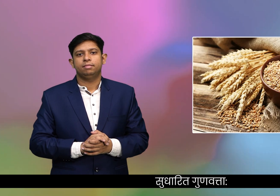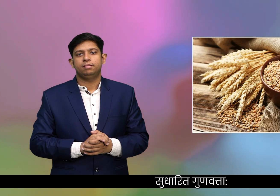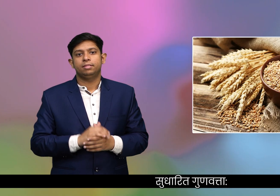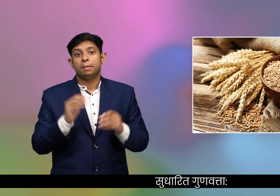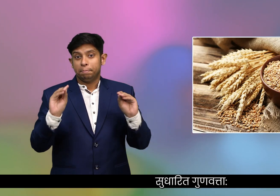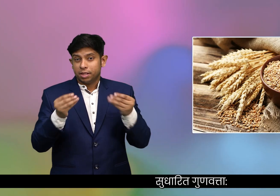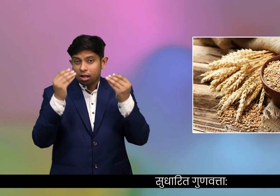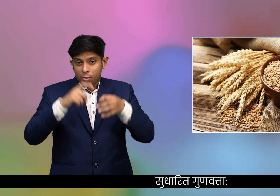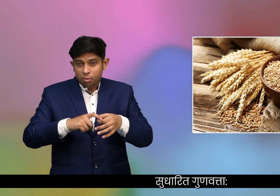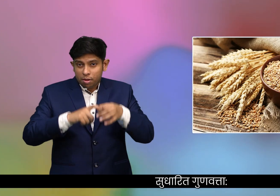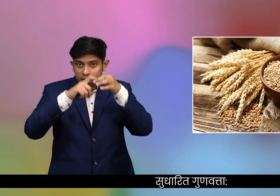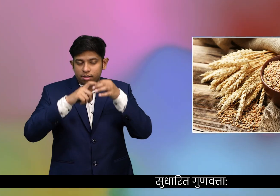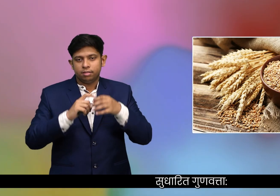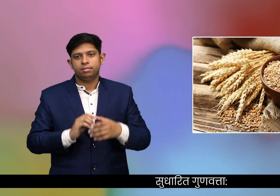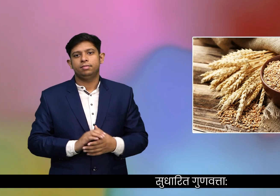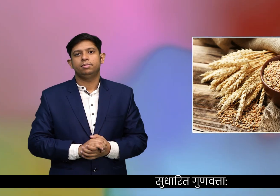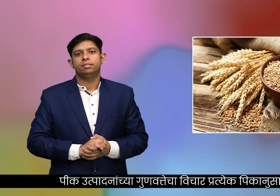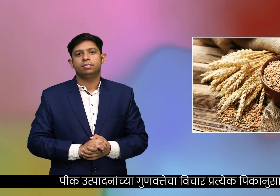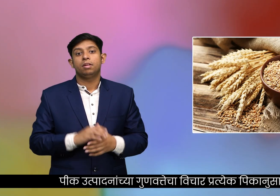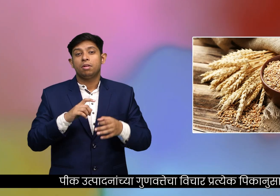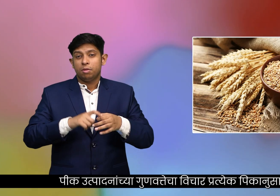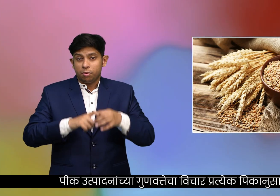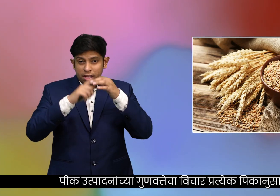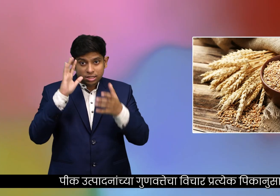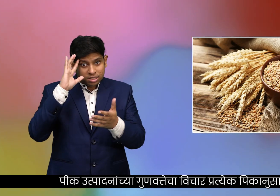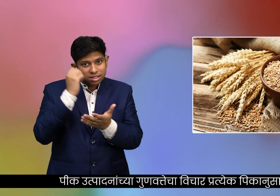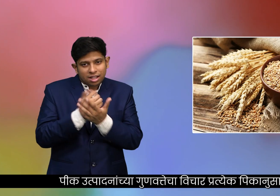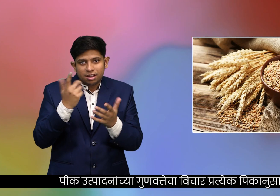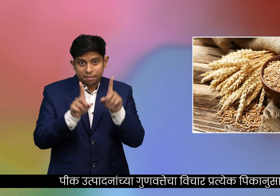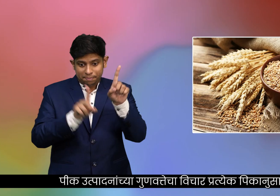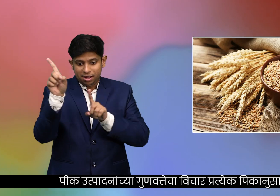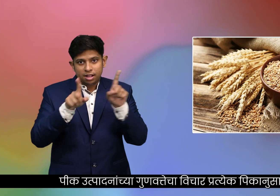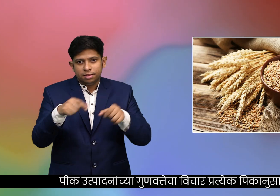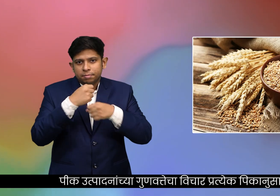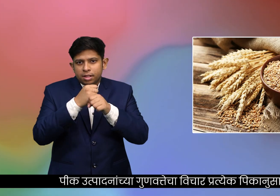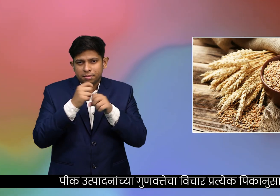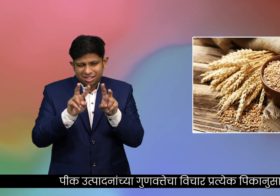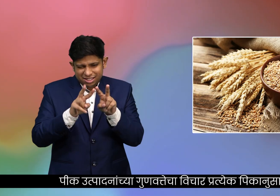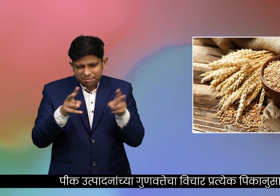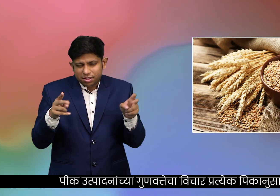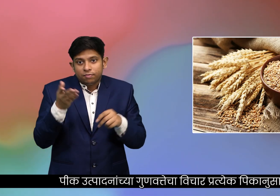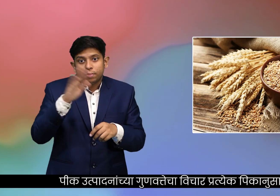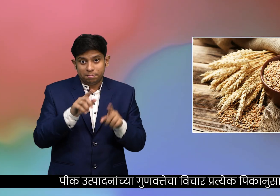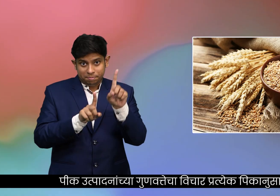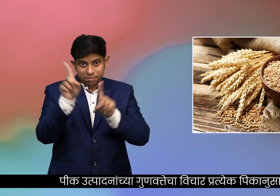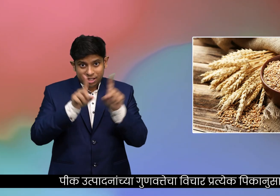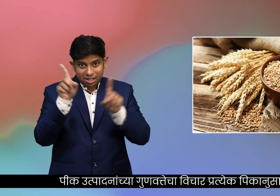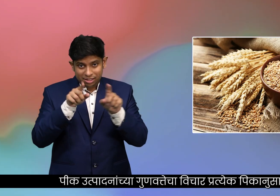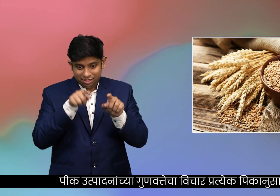दुसरी, सुधारित गुणवत्ता. पीक उत्पादनाच्या गुणवत्तेचा विचार प्रत्येक पिकानुसार बदलतो.